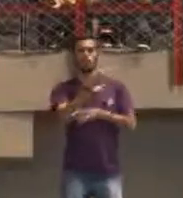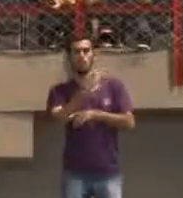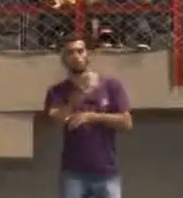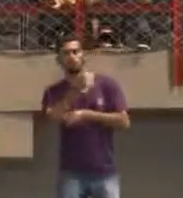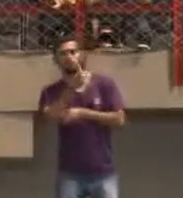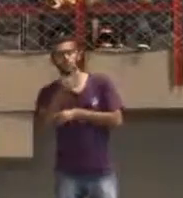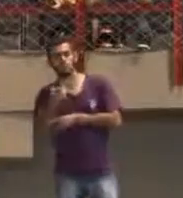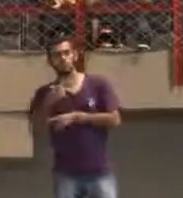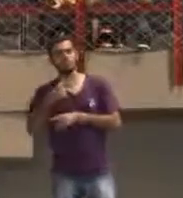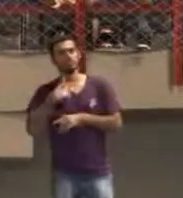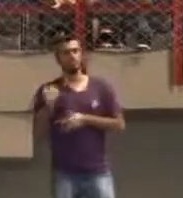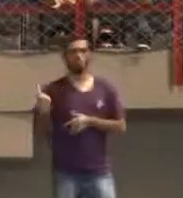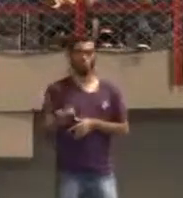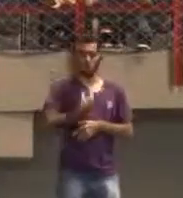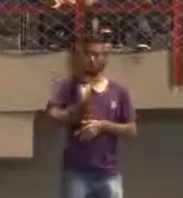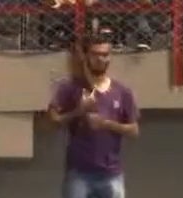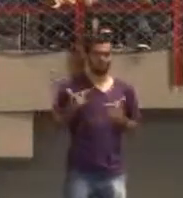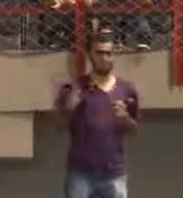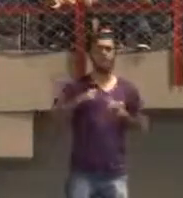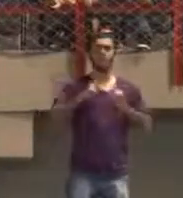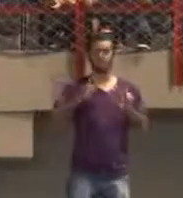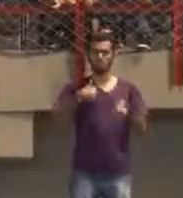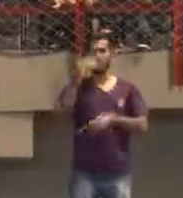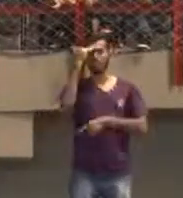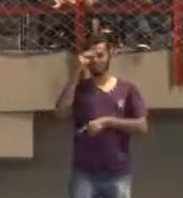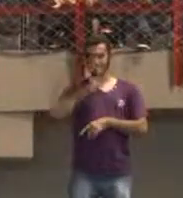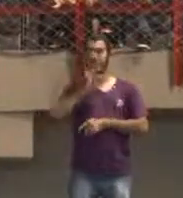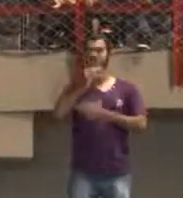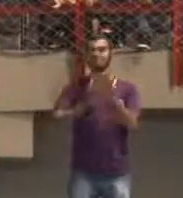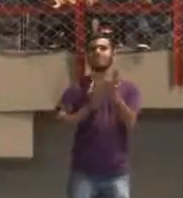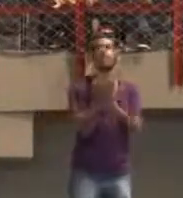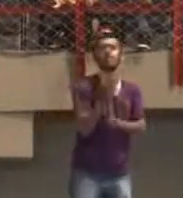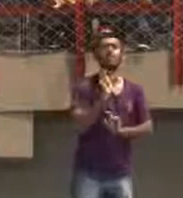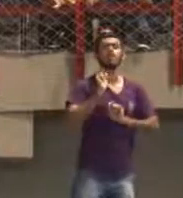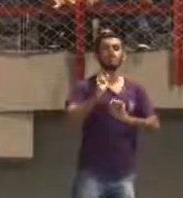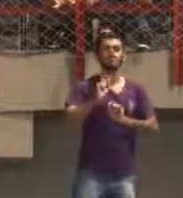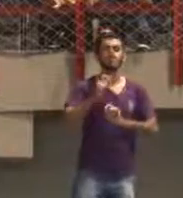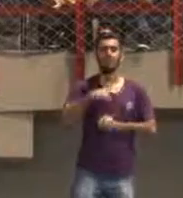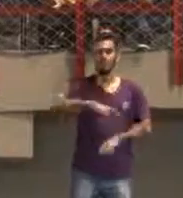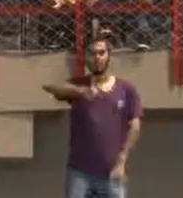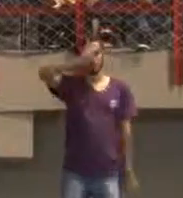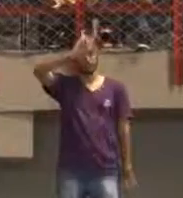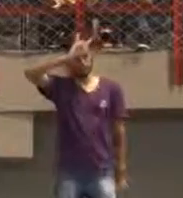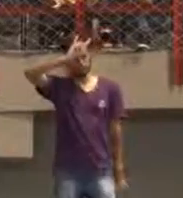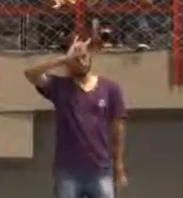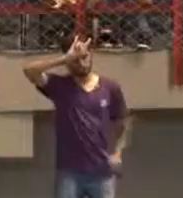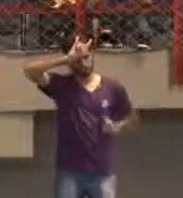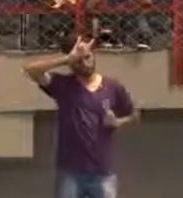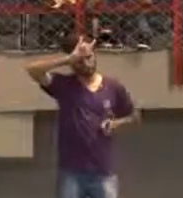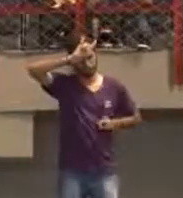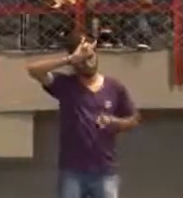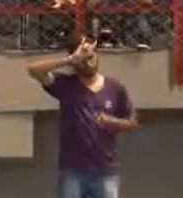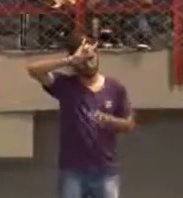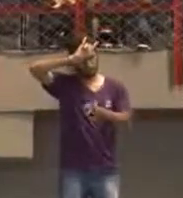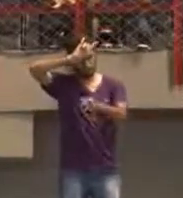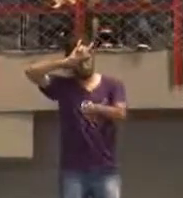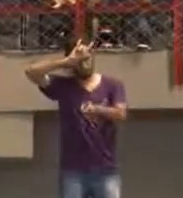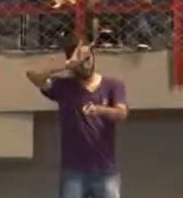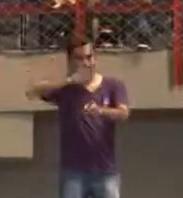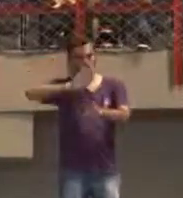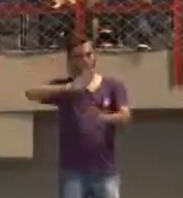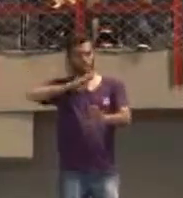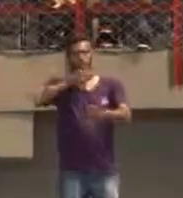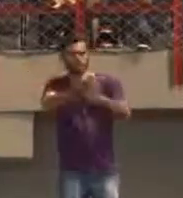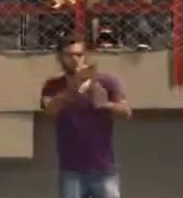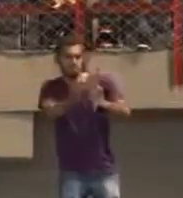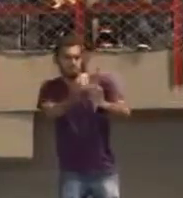uma coisa que ainda existirá. O quê? Chifre. Ainda haverá traição, e